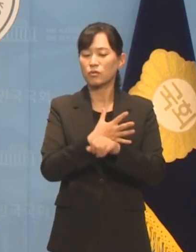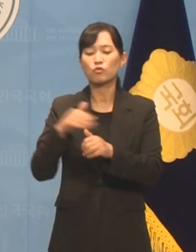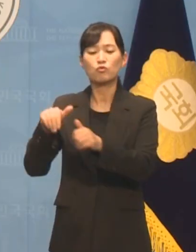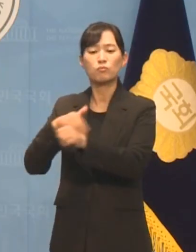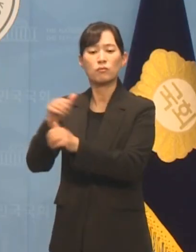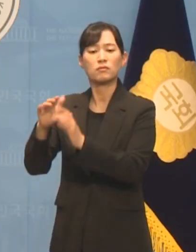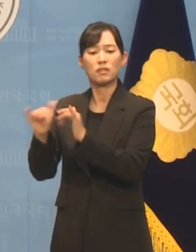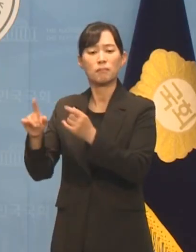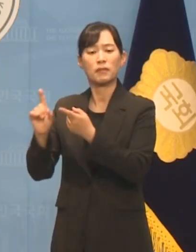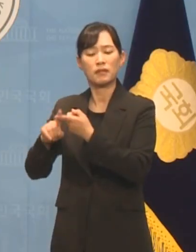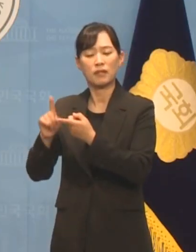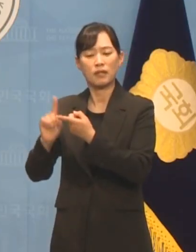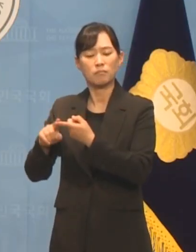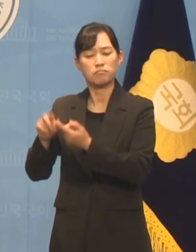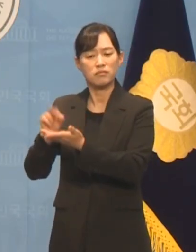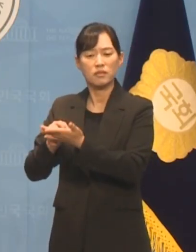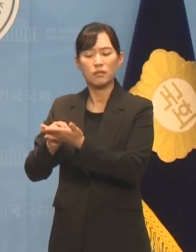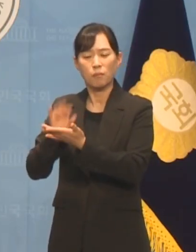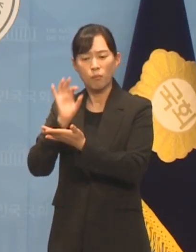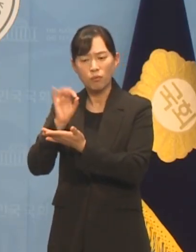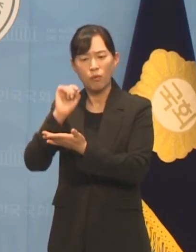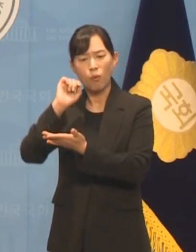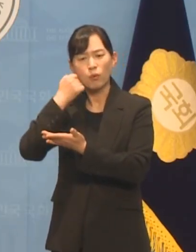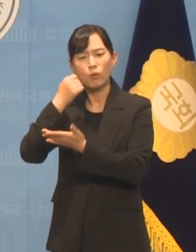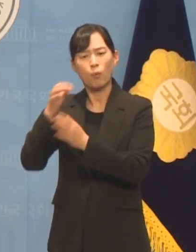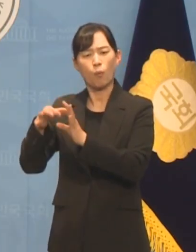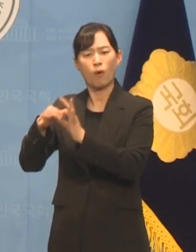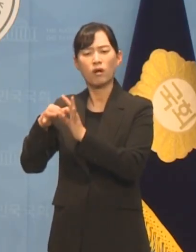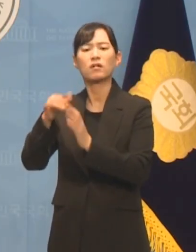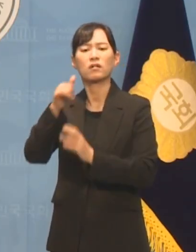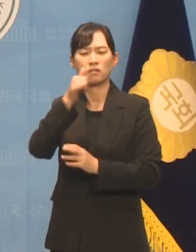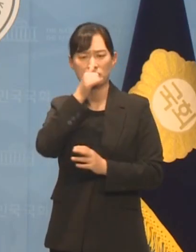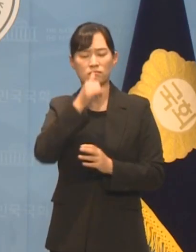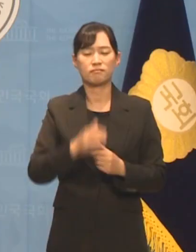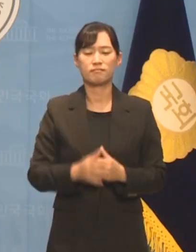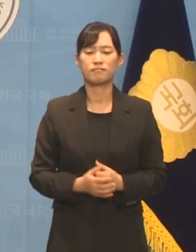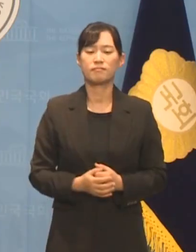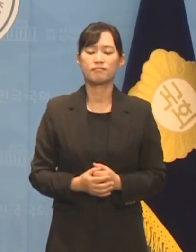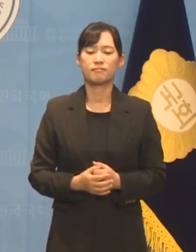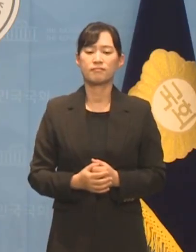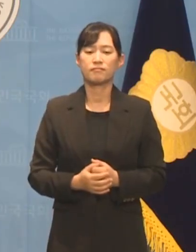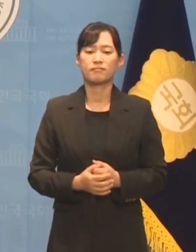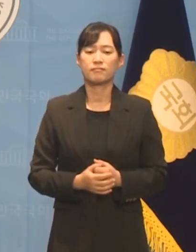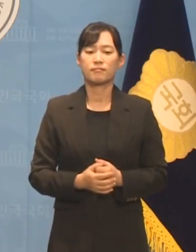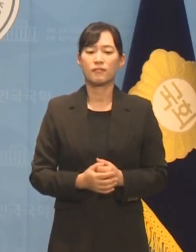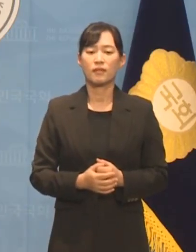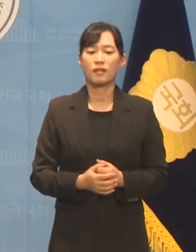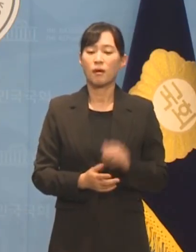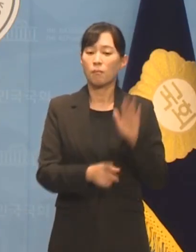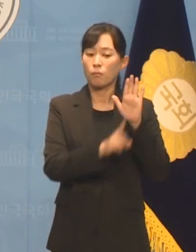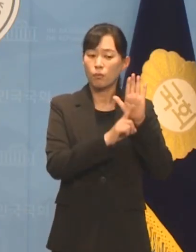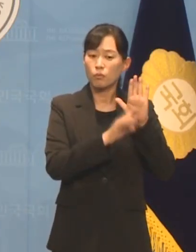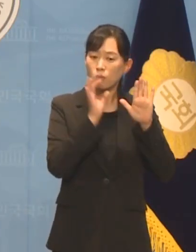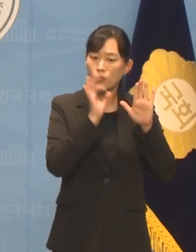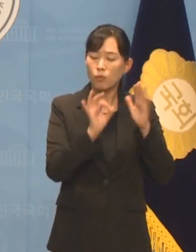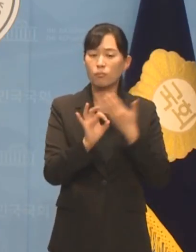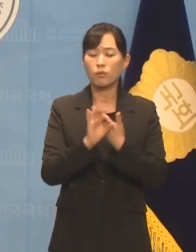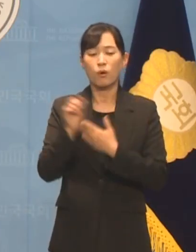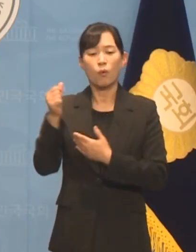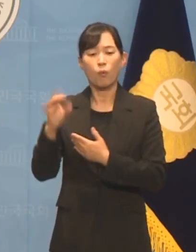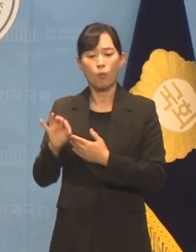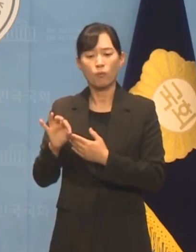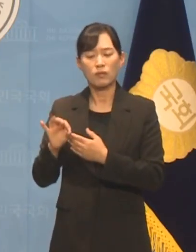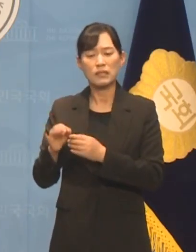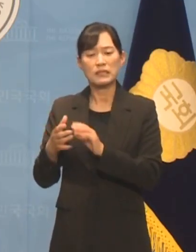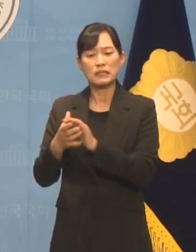인물의 일탈로 보기 어려운 연경 가능성까지 보여주고 있다고 보고 있습니다. 보도에 따르면 홍 후보의